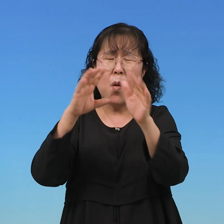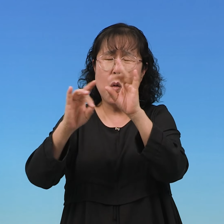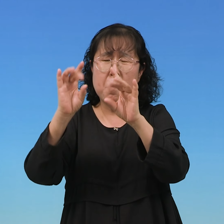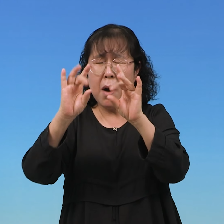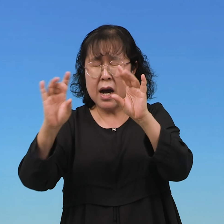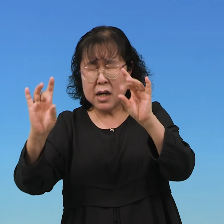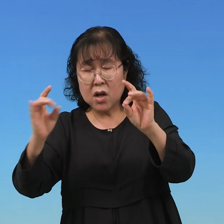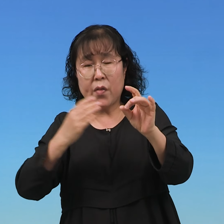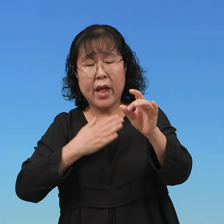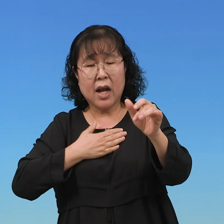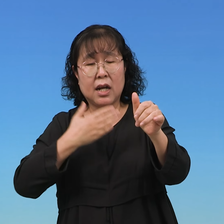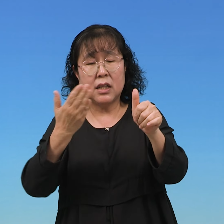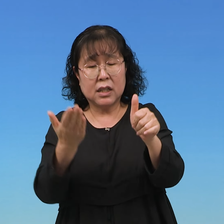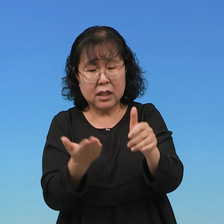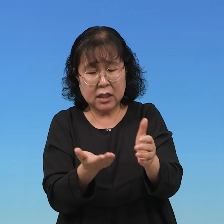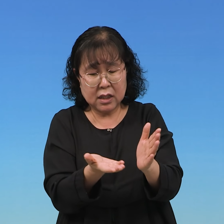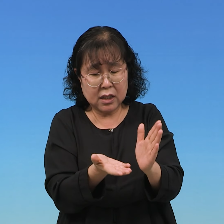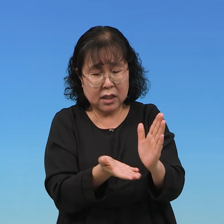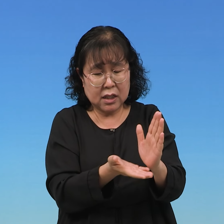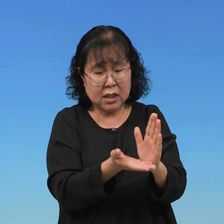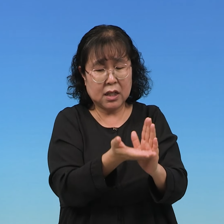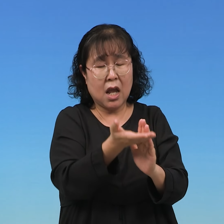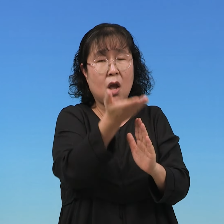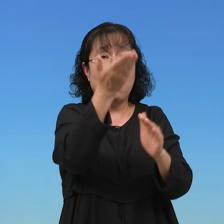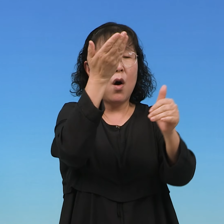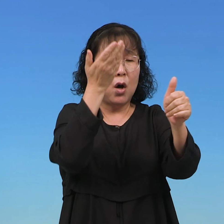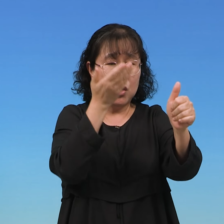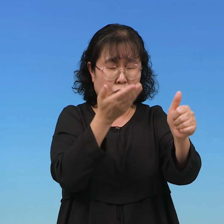목마른 것을 내가